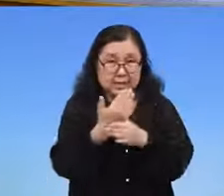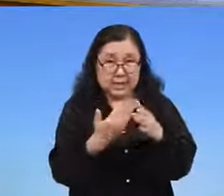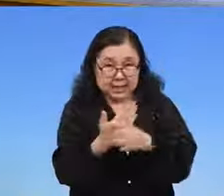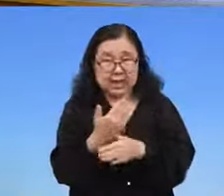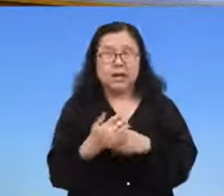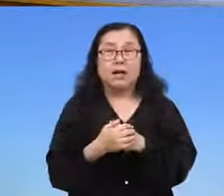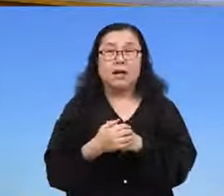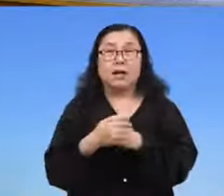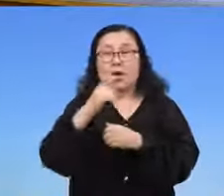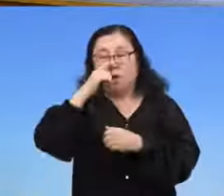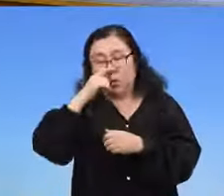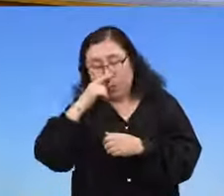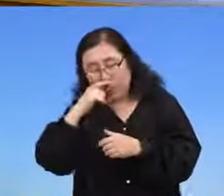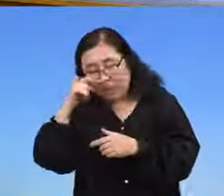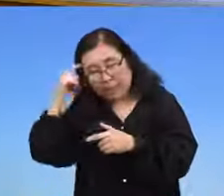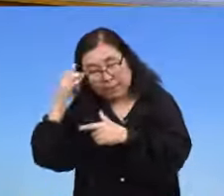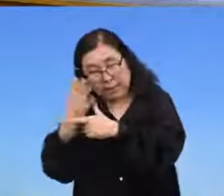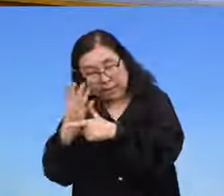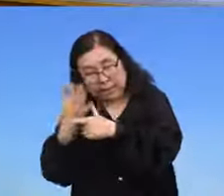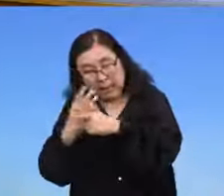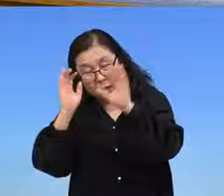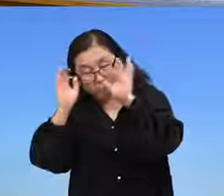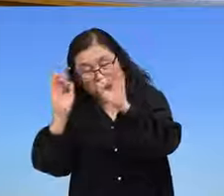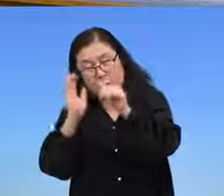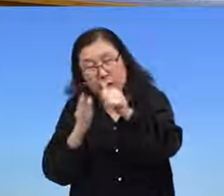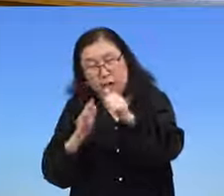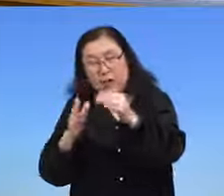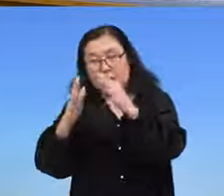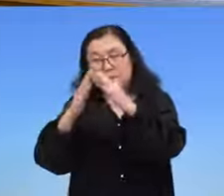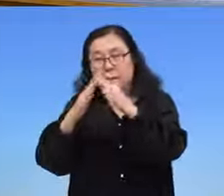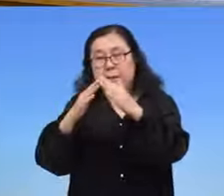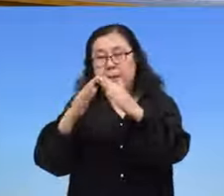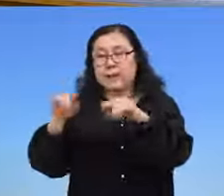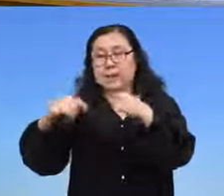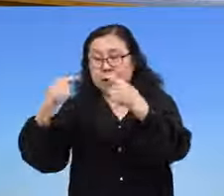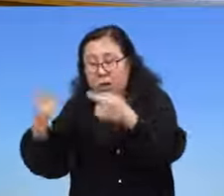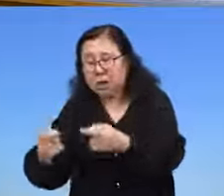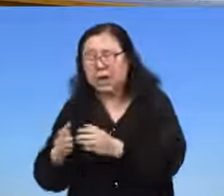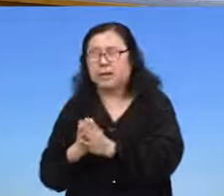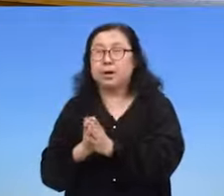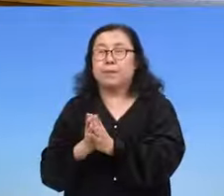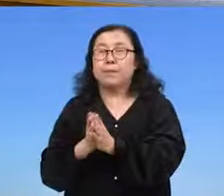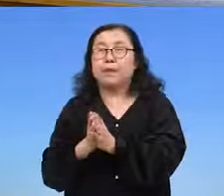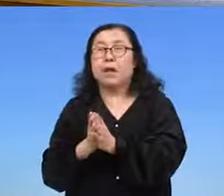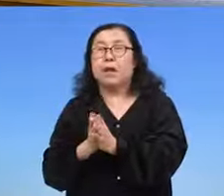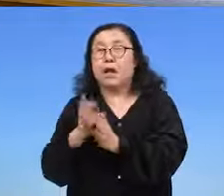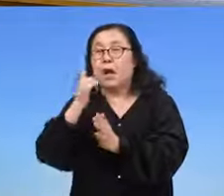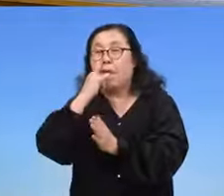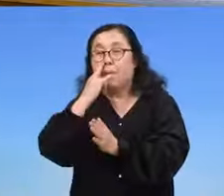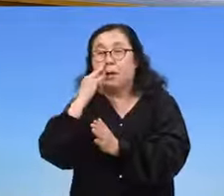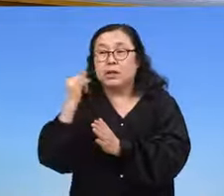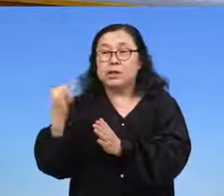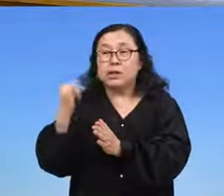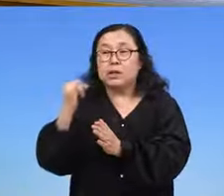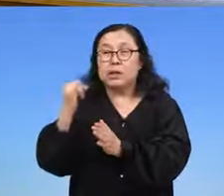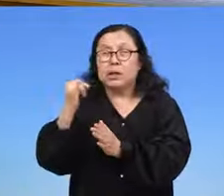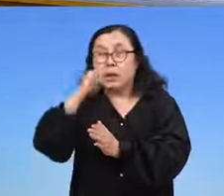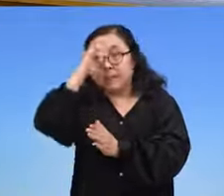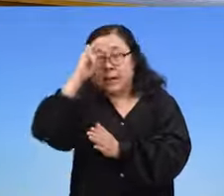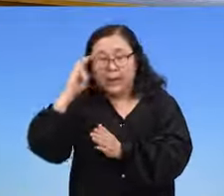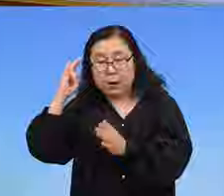저지르는데요, 여기에 반해서 동방 박사들을 한번 보십시오. 본문 11절, 집에 들어가 아기와 그의 어머니 마리아가 함께 있는 것을